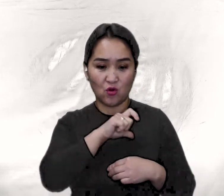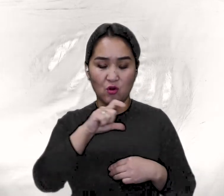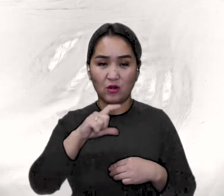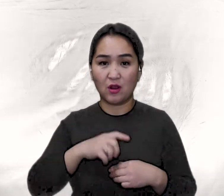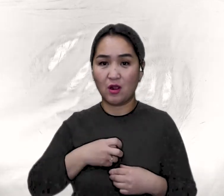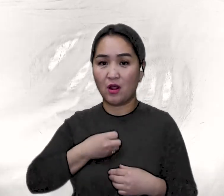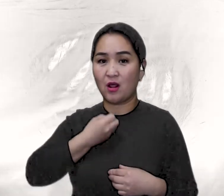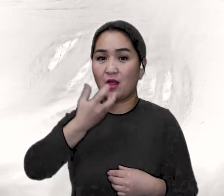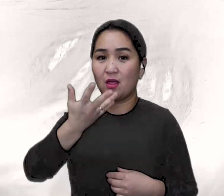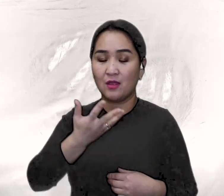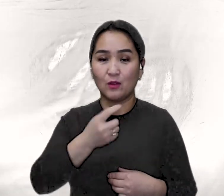илэрхийлээд өөрийнхөөрөө байж эхлэхэд.